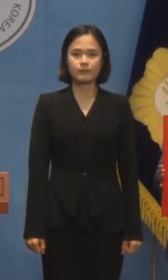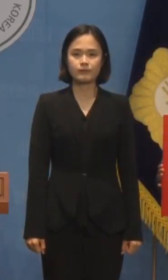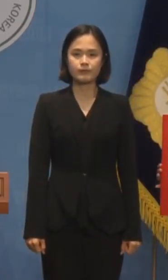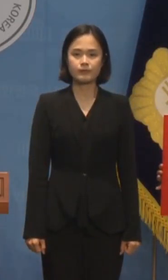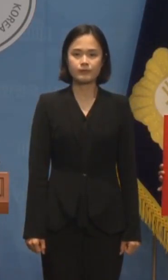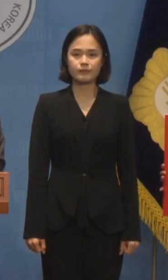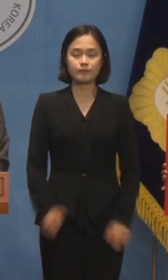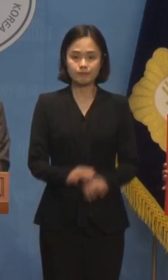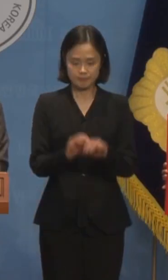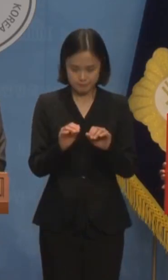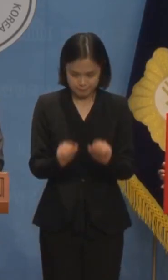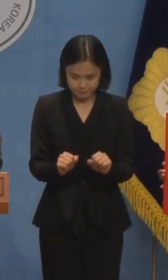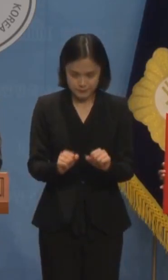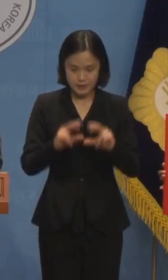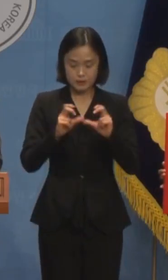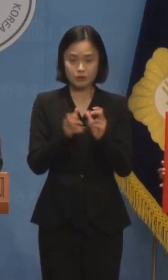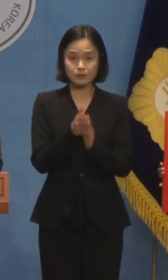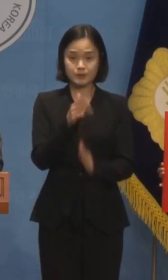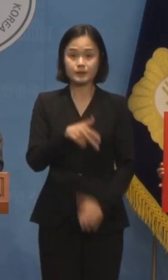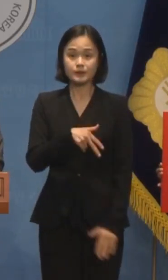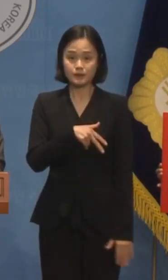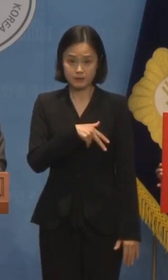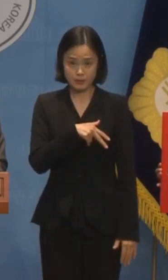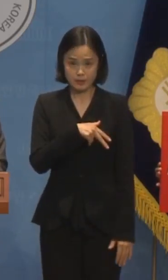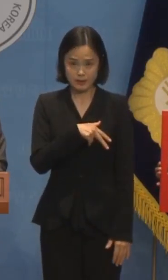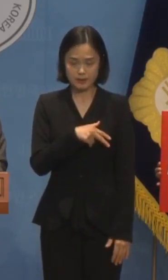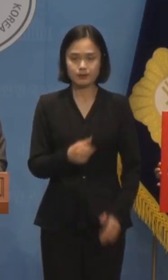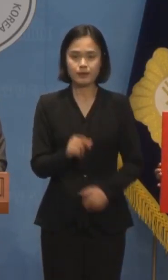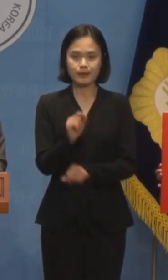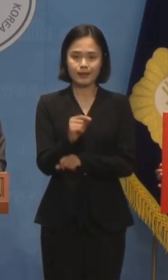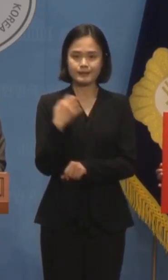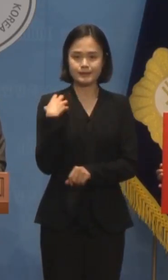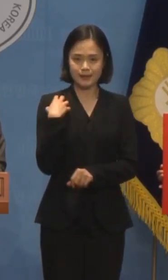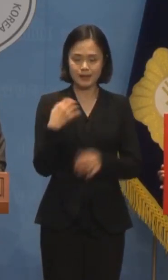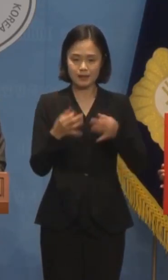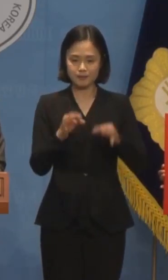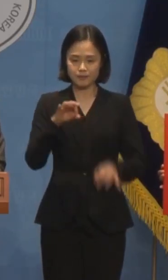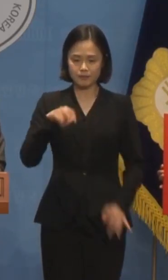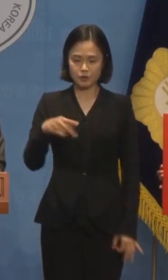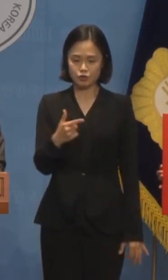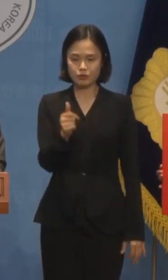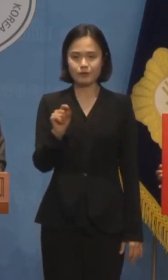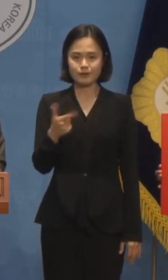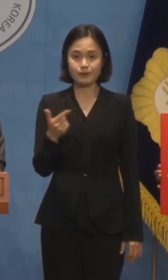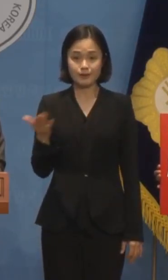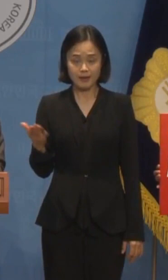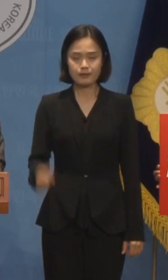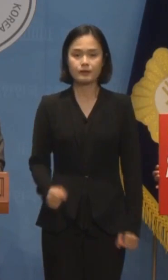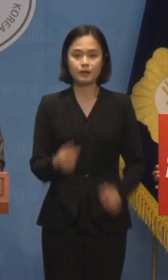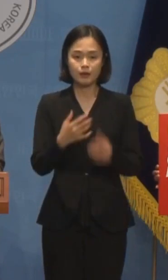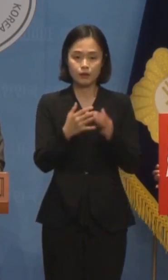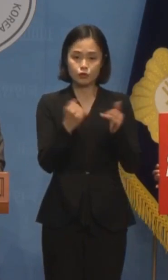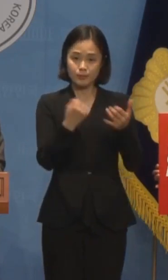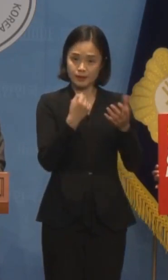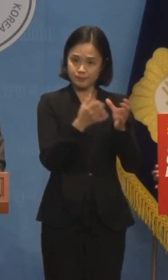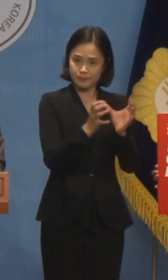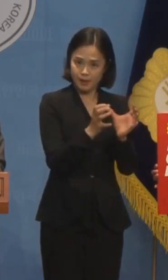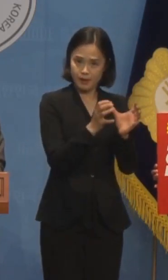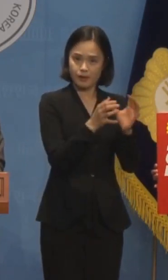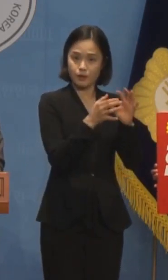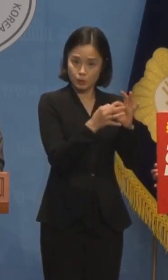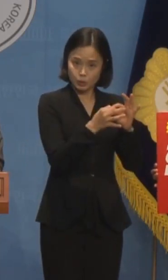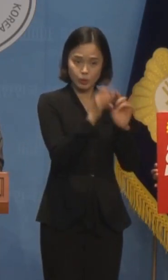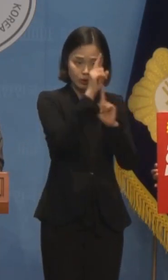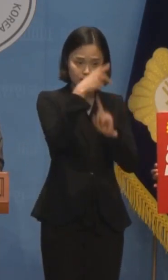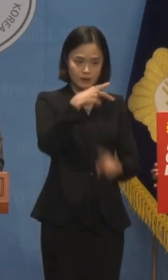예, 안녕하십니까. 성남시의회 더불어민주당 간사 김윤환입니다. 국민의힘 소속 성남시의회 이덕수 의장은